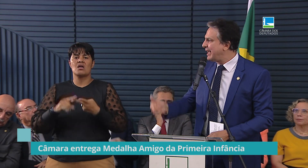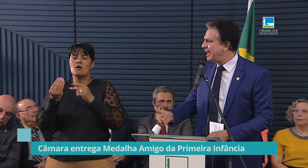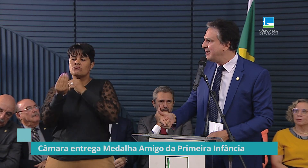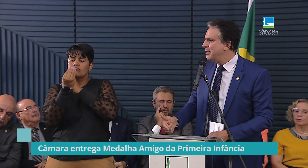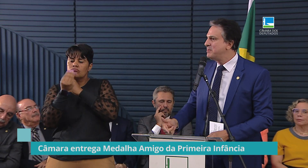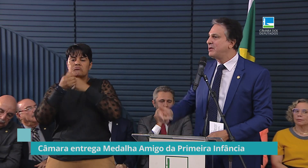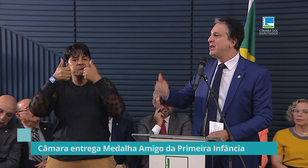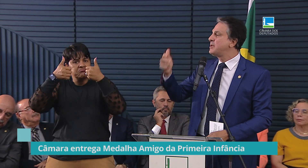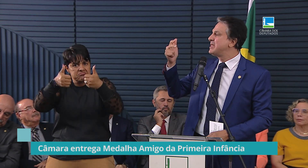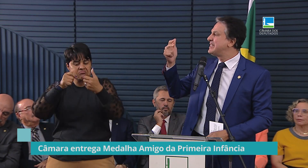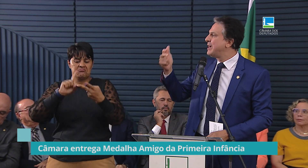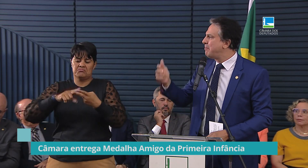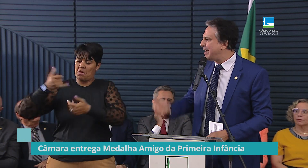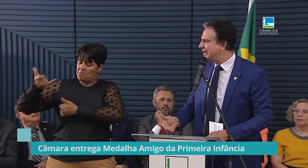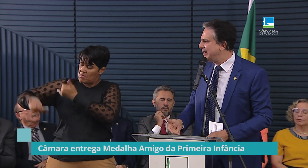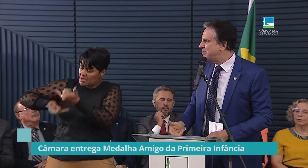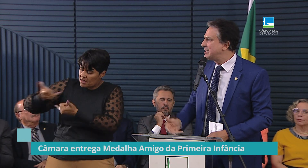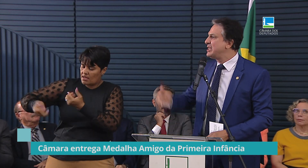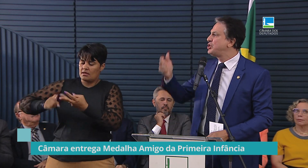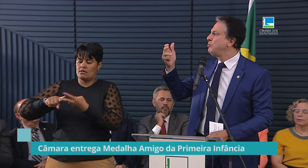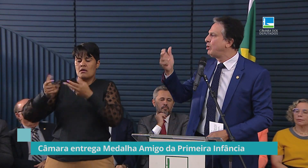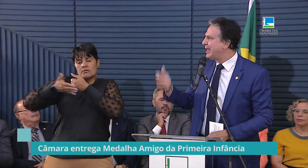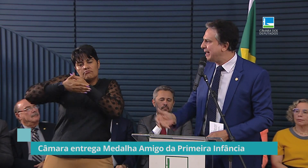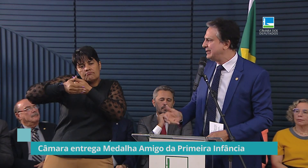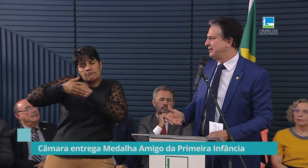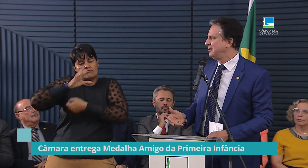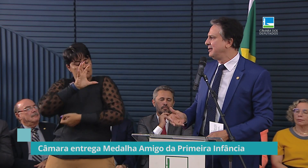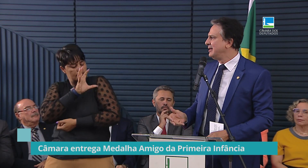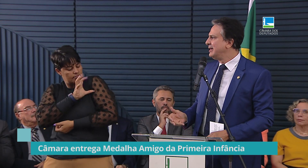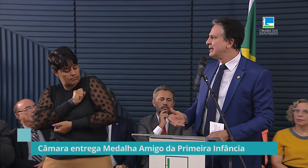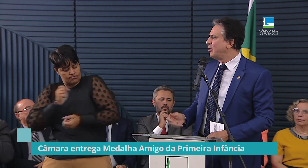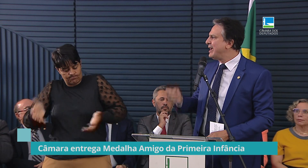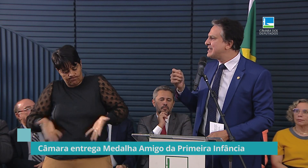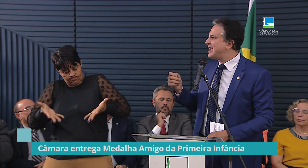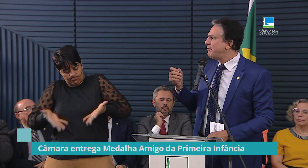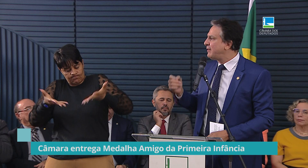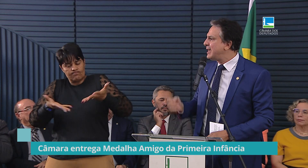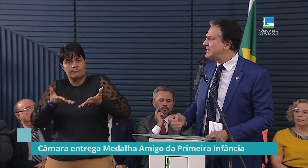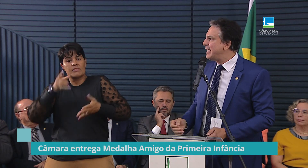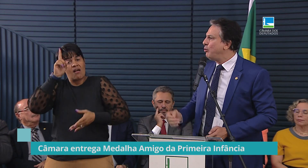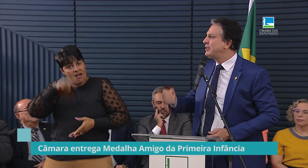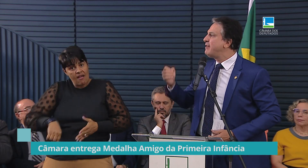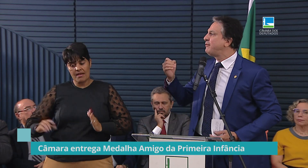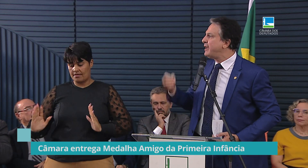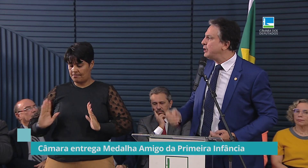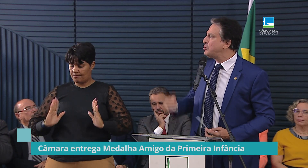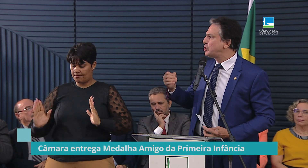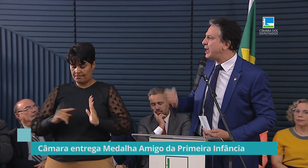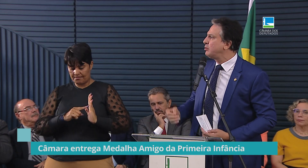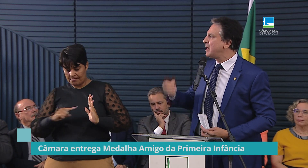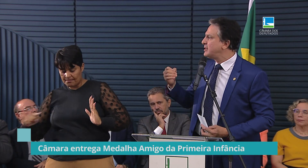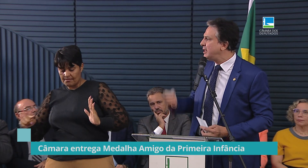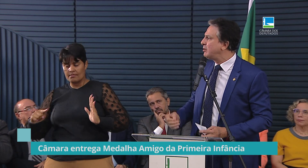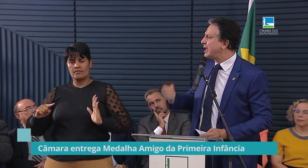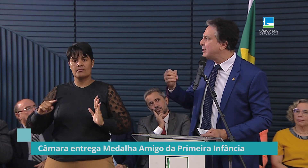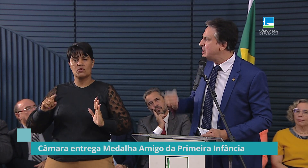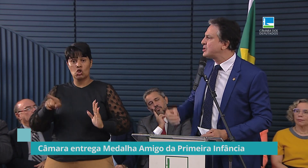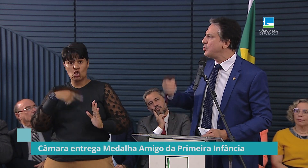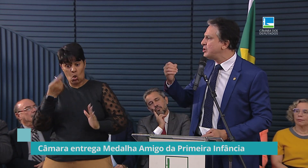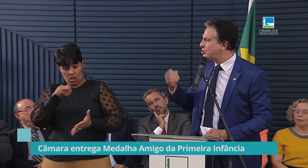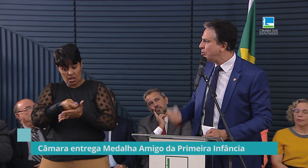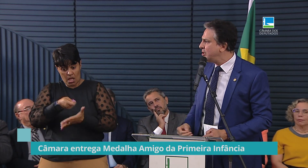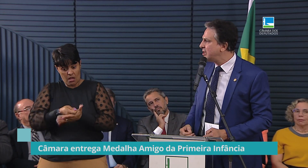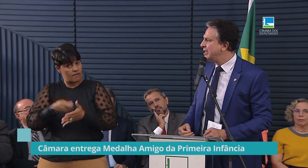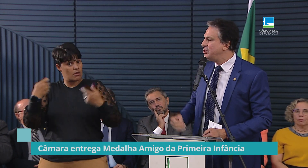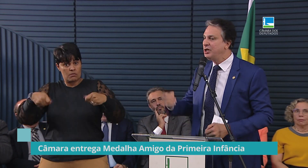precisa brincar, que uma criança precisa ser amada, precisa ser estimulada. Então, essa é a fase, é um dever do Estado brasileiro garantir